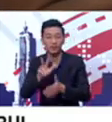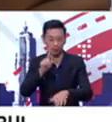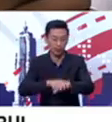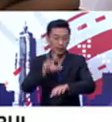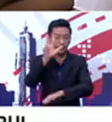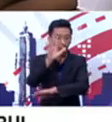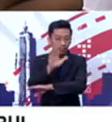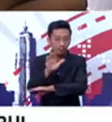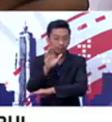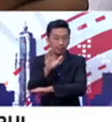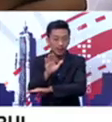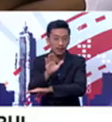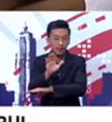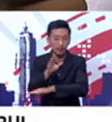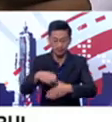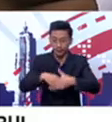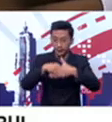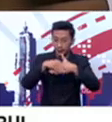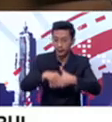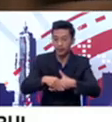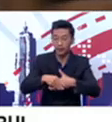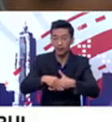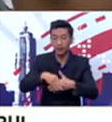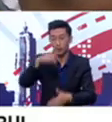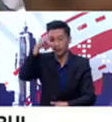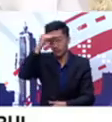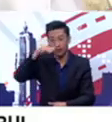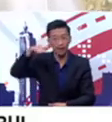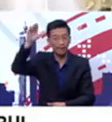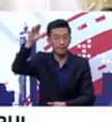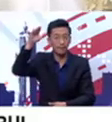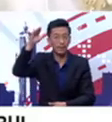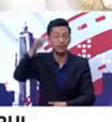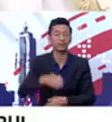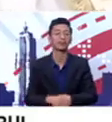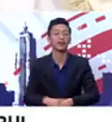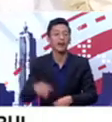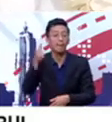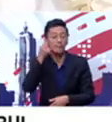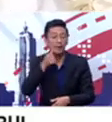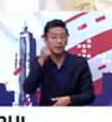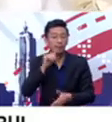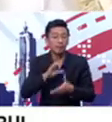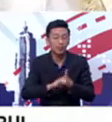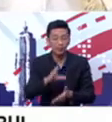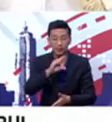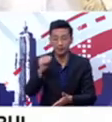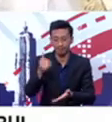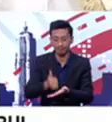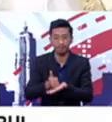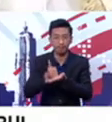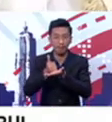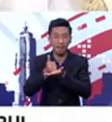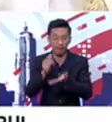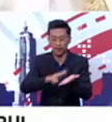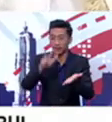Mereka dinikahkan abang pengantin perempuan Muhammad Khairul Izzuan Abdul Rahman dan disahkan penolong pendaftar nikah, cerai dan